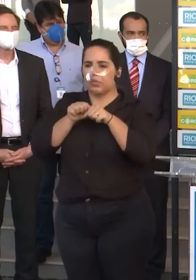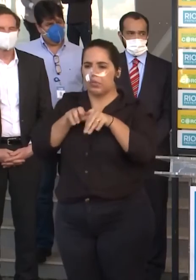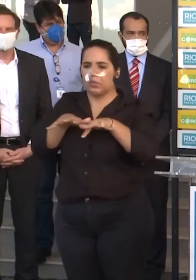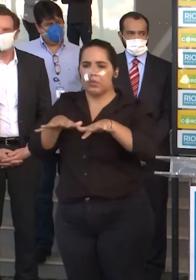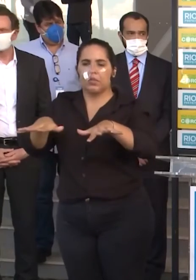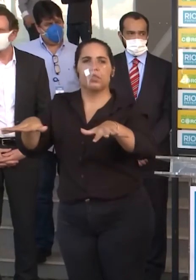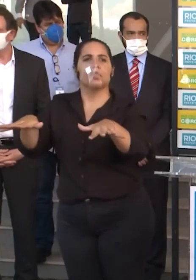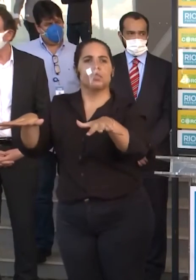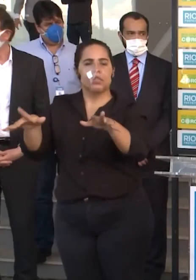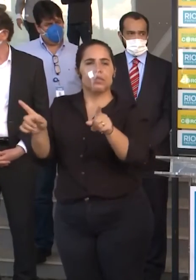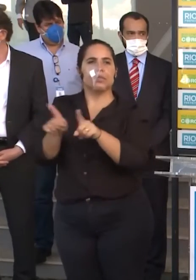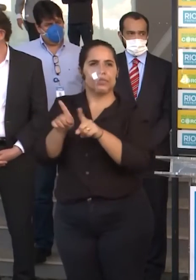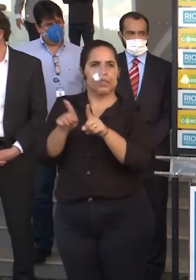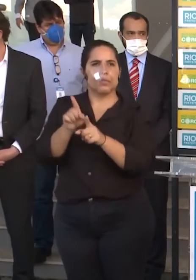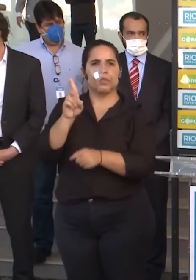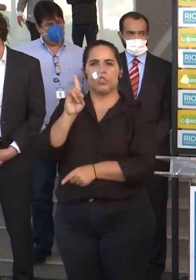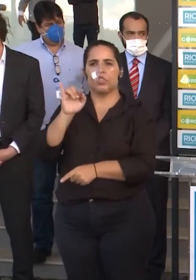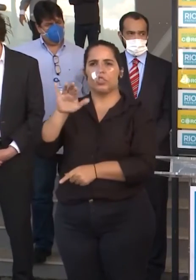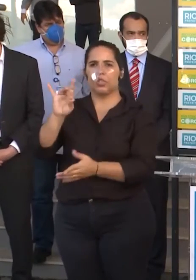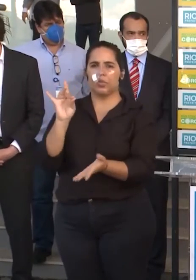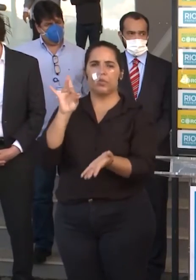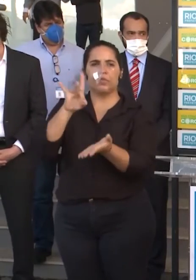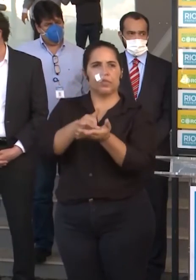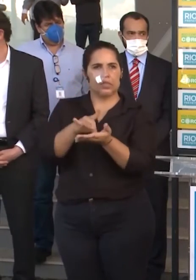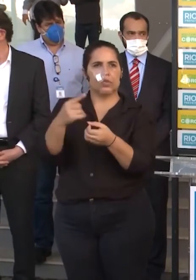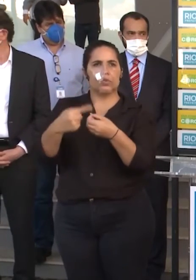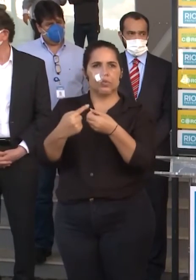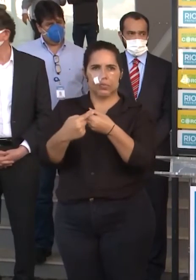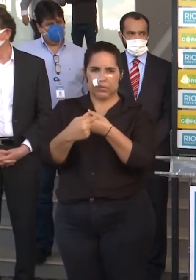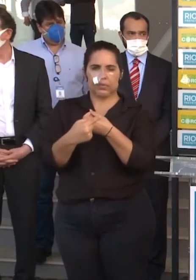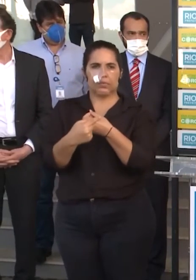circulação, também no Diário Oficial do município,